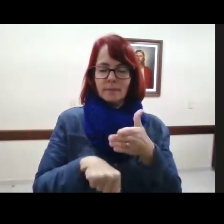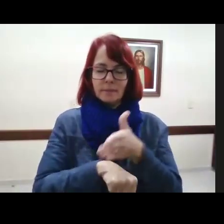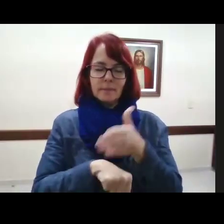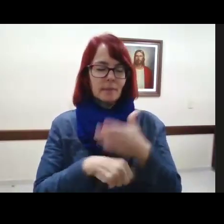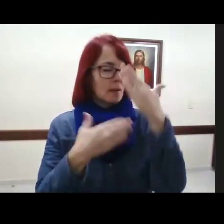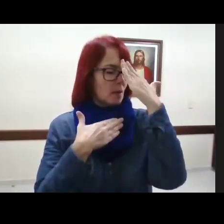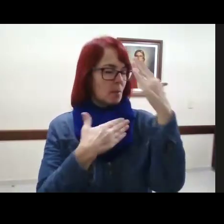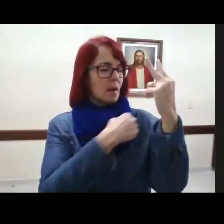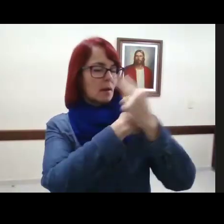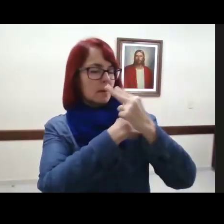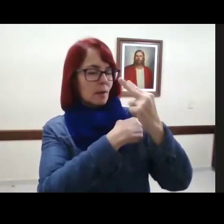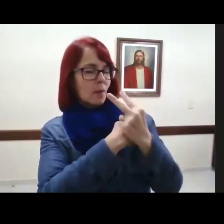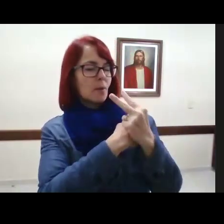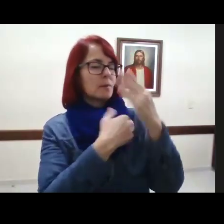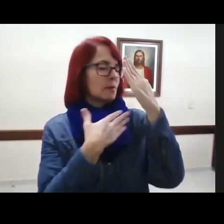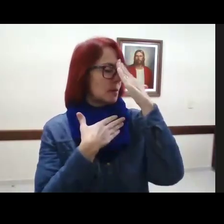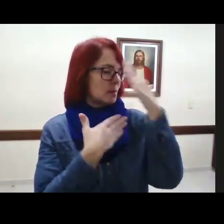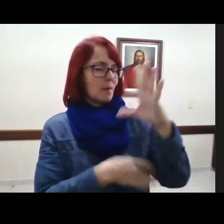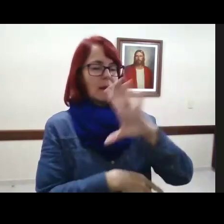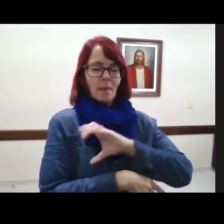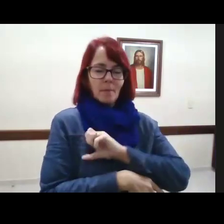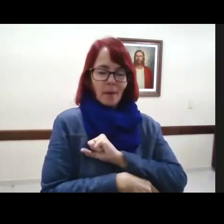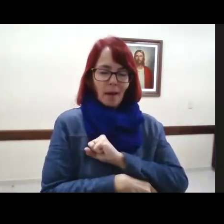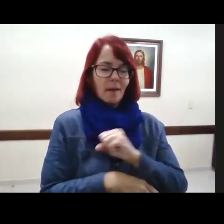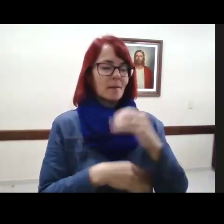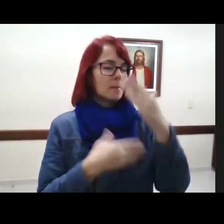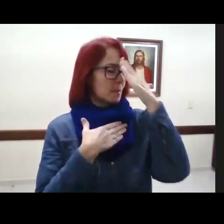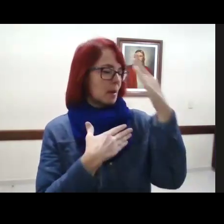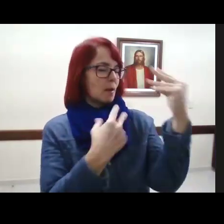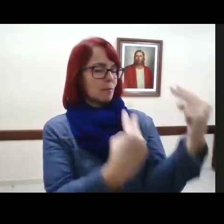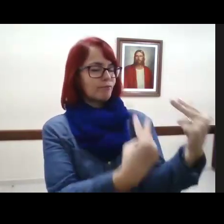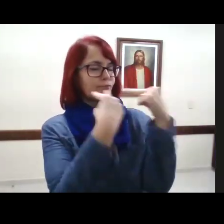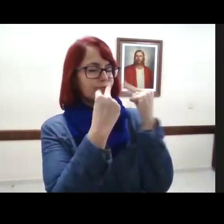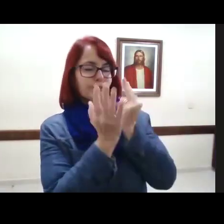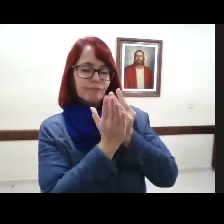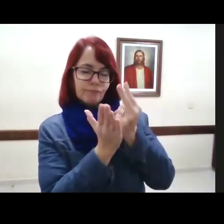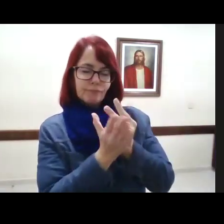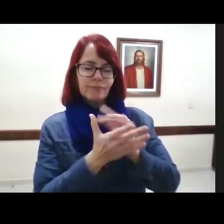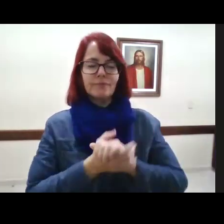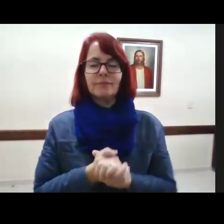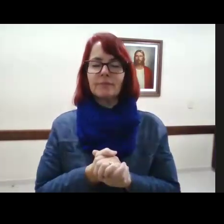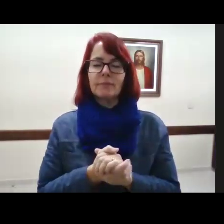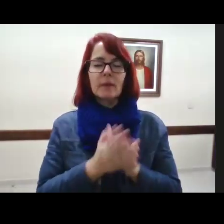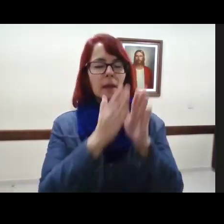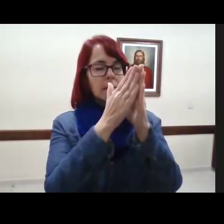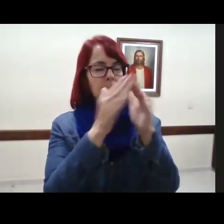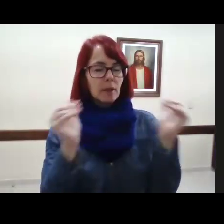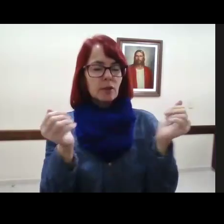cuidar de nós e por estar sempre atento às nossas orações. Querido Deus, nos abençoe